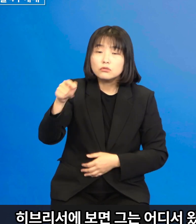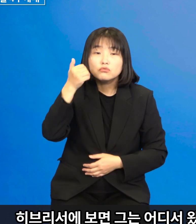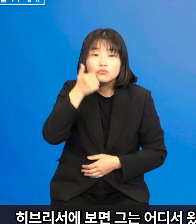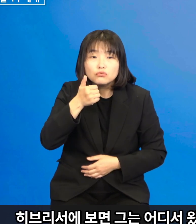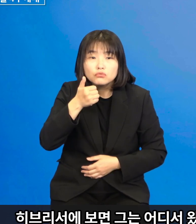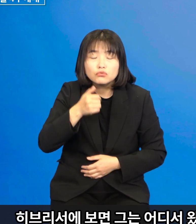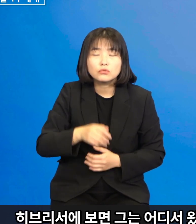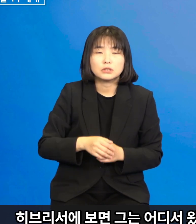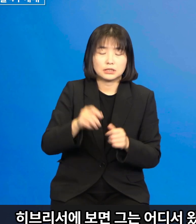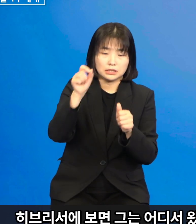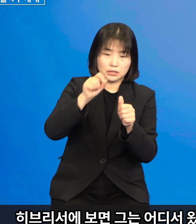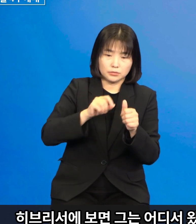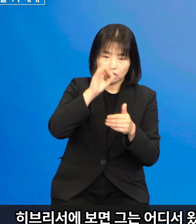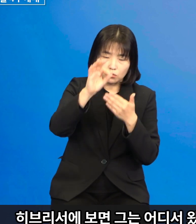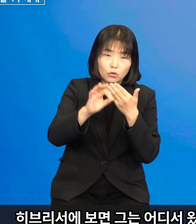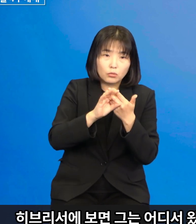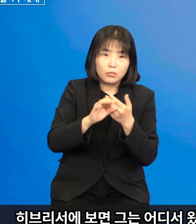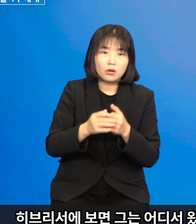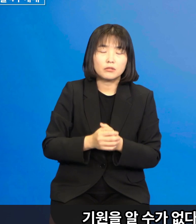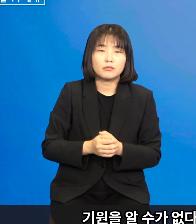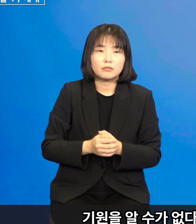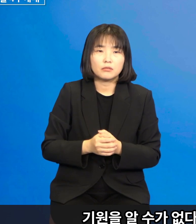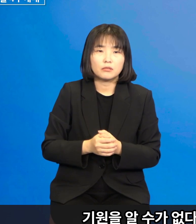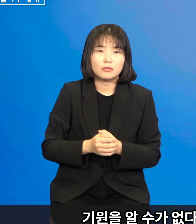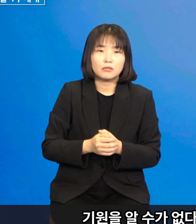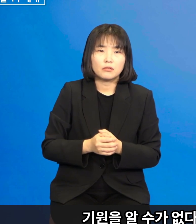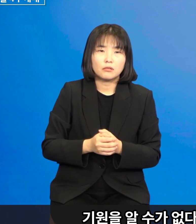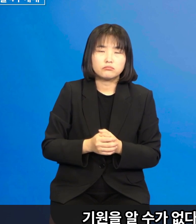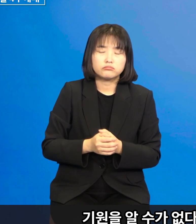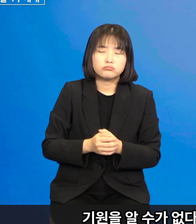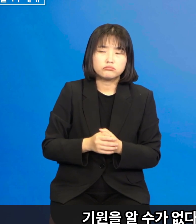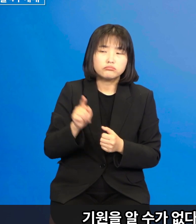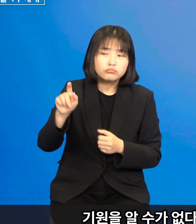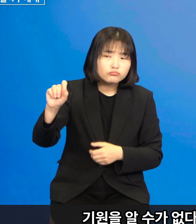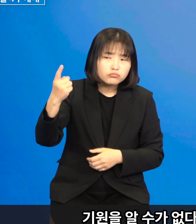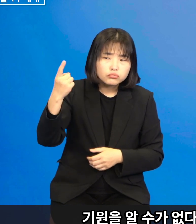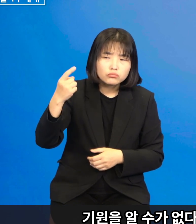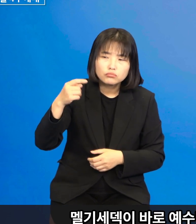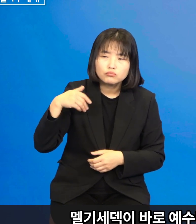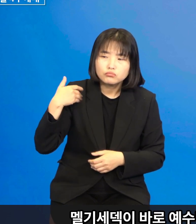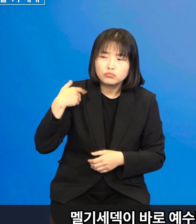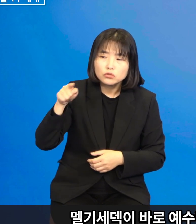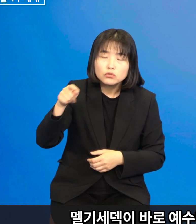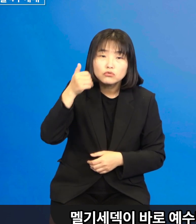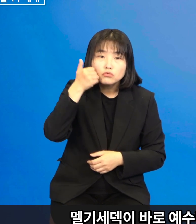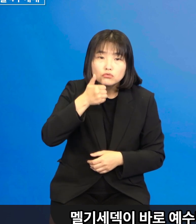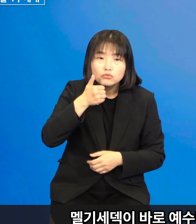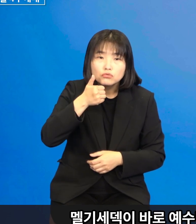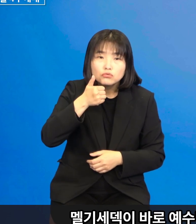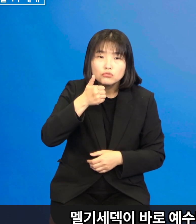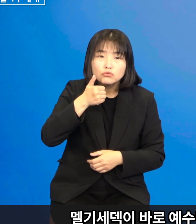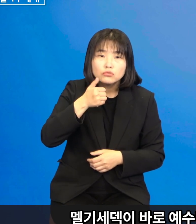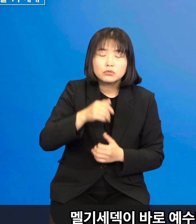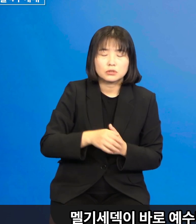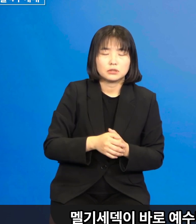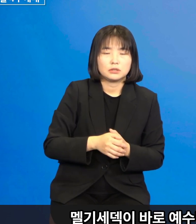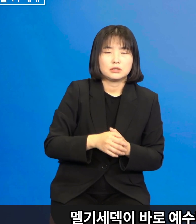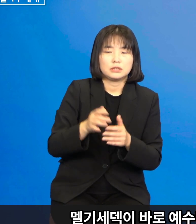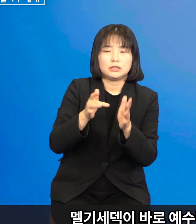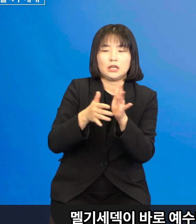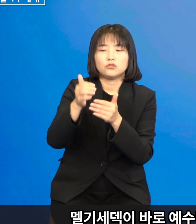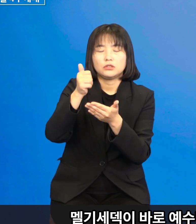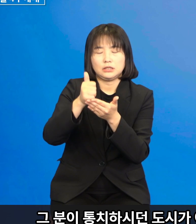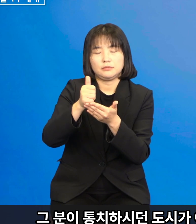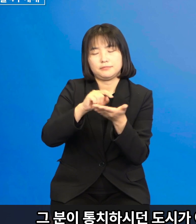그는 어디서 왔는지, 어디로 살았는지는 알 수가 없다. 기원을 알 수가 없다는 거예요. 그분이 누구냐? 멜기세덱이 바로 예수님을 상징하는